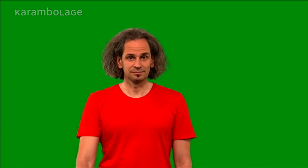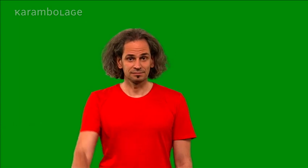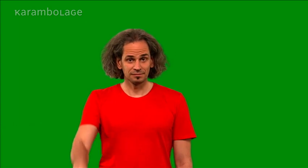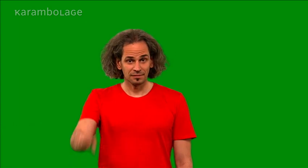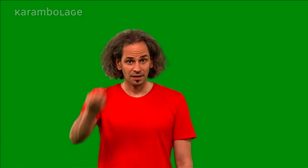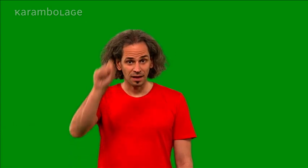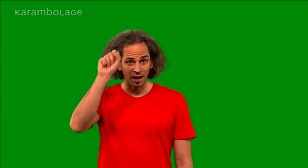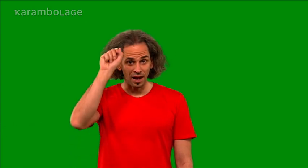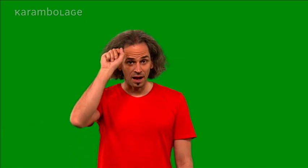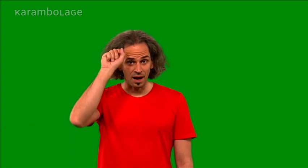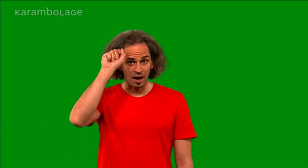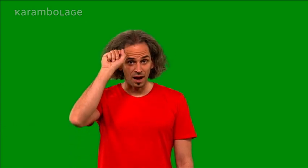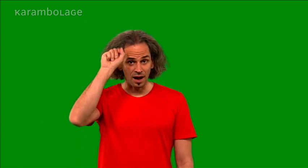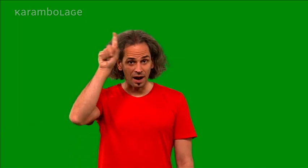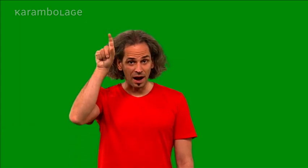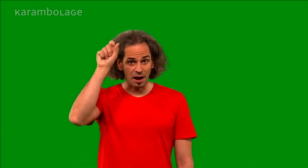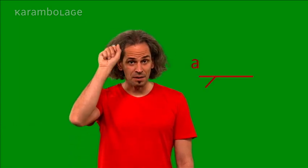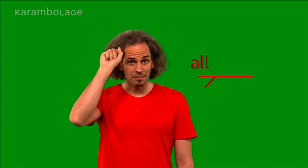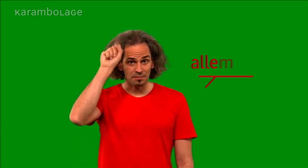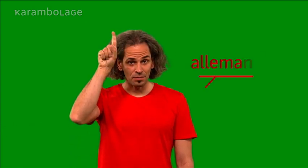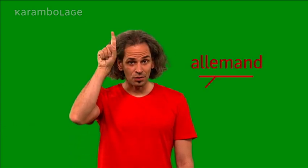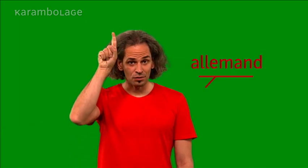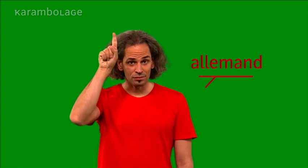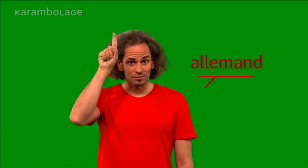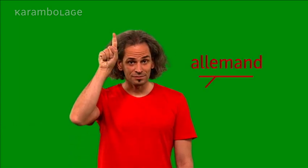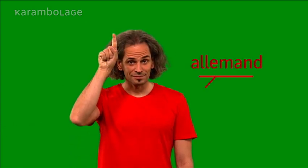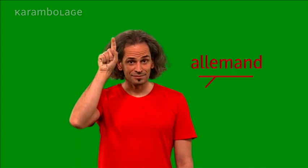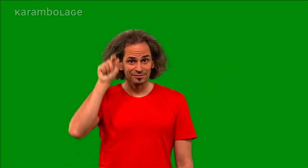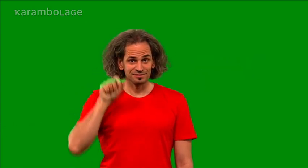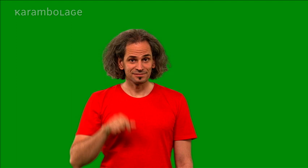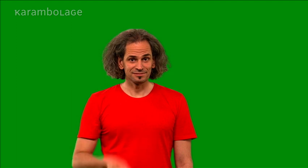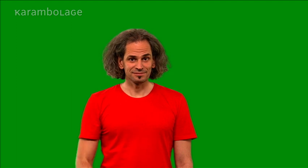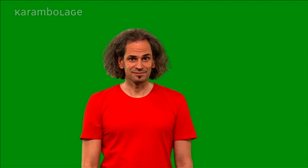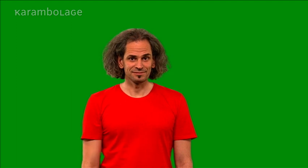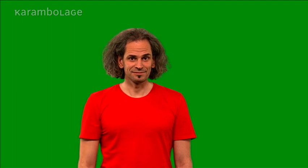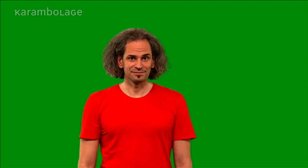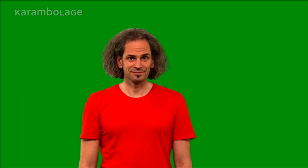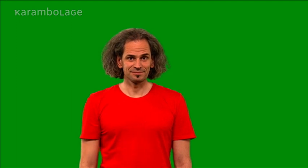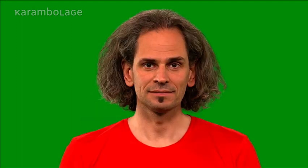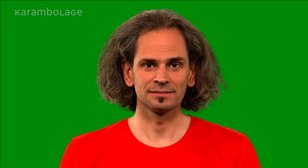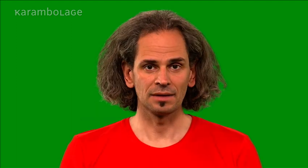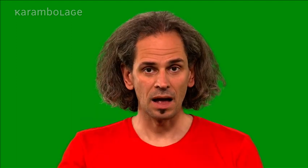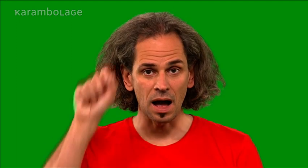diese Geste spielt auf die Pickelhaube an, doch der Helm ist zur Seite gerutscht. Die Geste ist abstrakter.